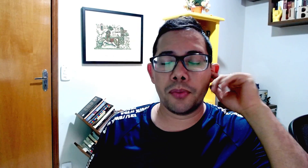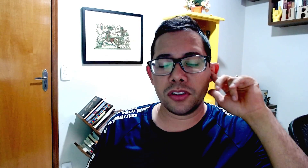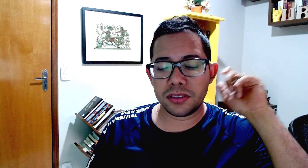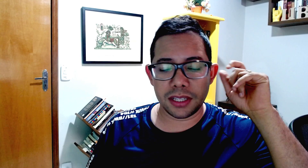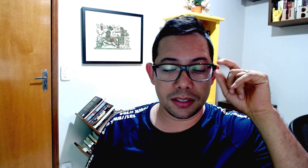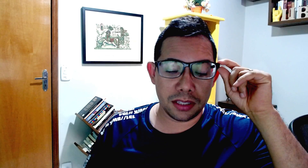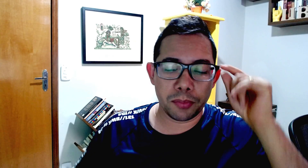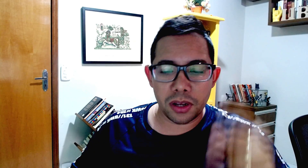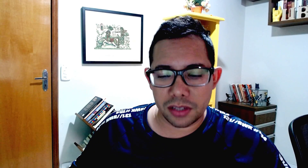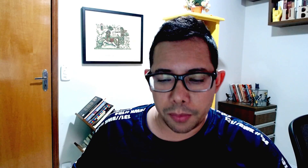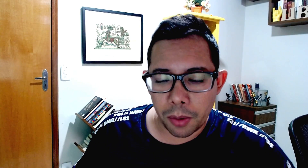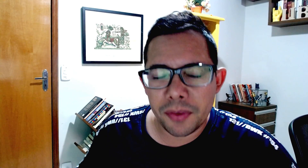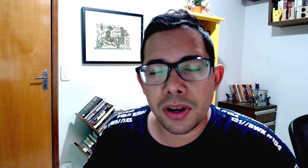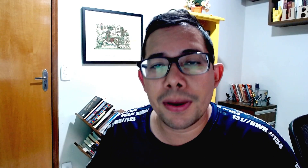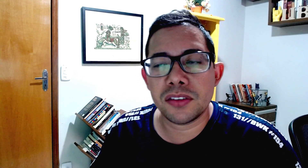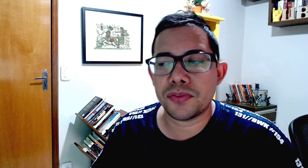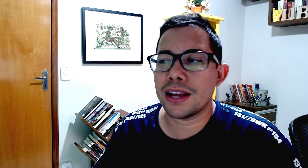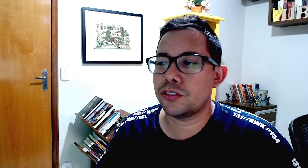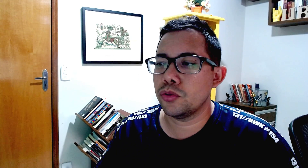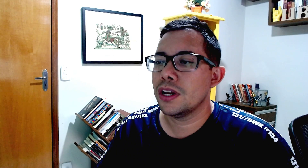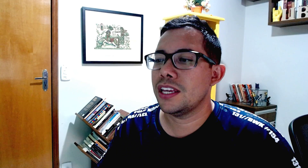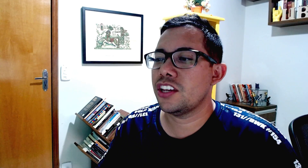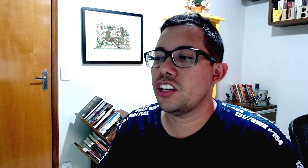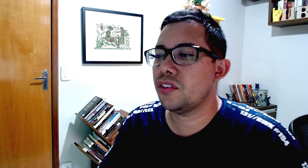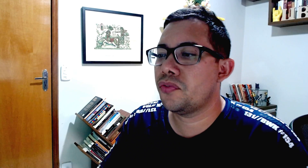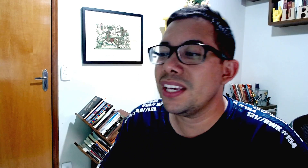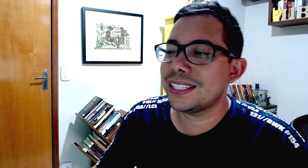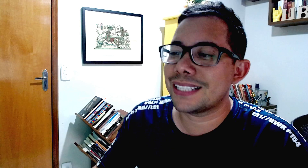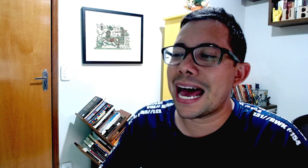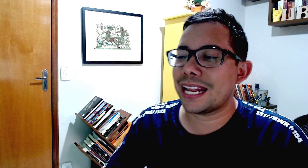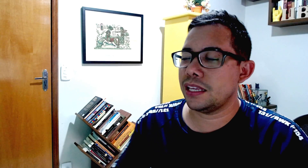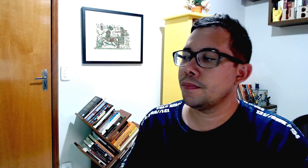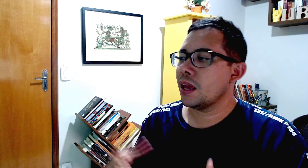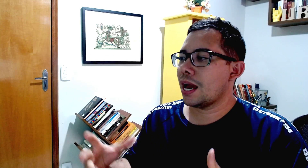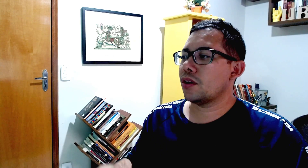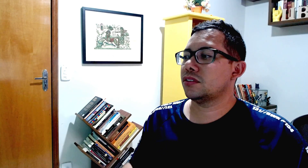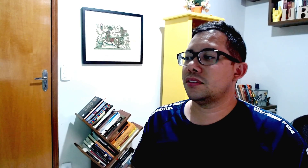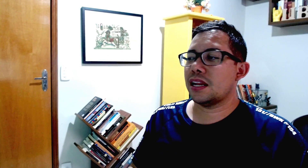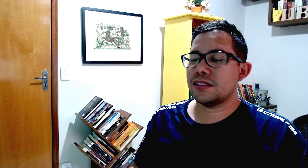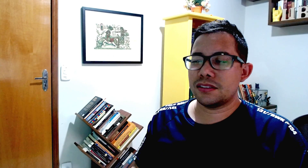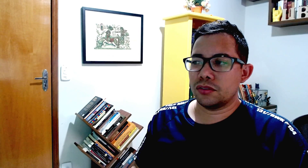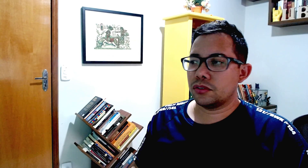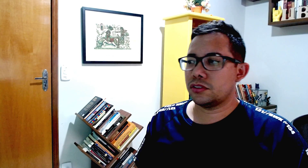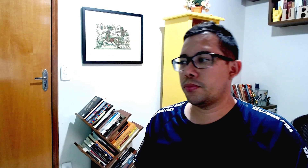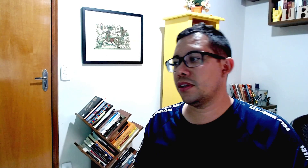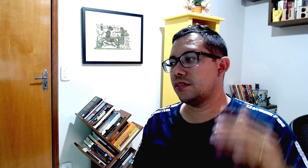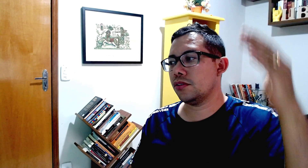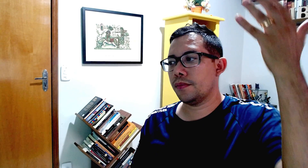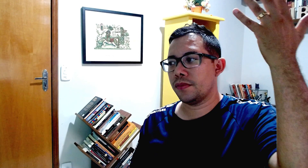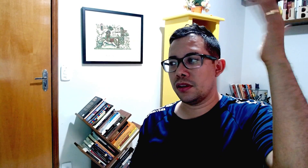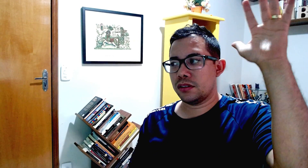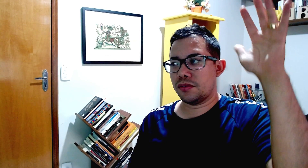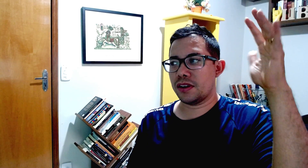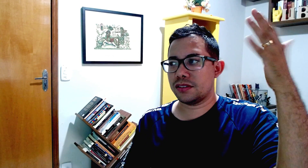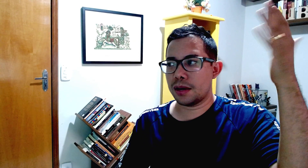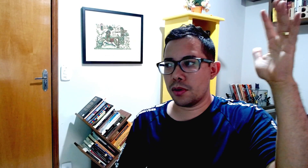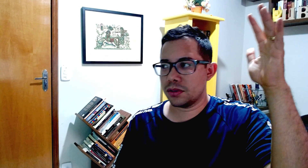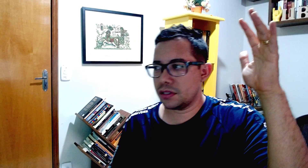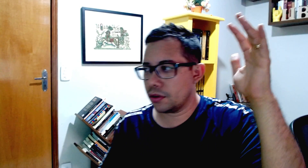pode dizer assim, por exemplo, ó, para ficar mais fácil e a gente fixar aí a nossa sinalização. Então, você põe assim, ó. Você faz com a mão assim, ó.